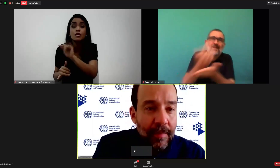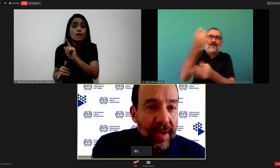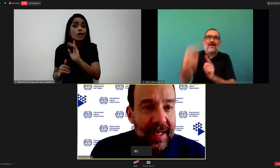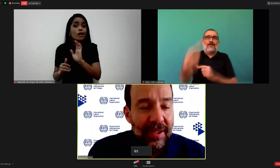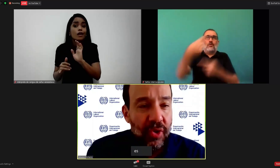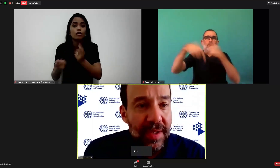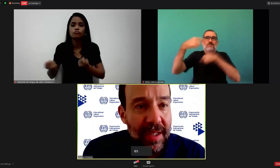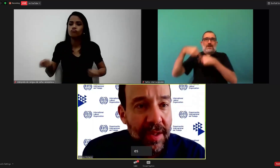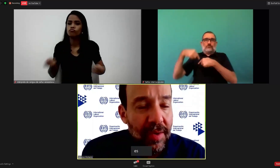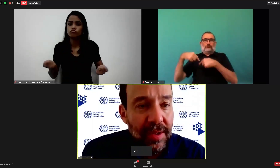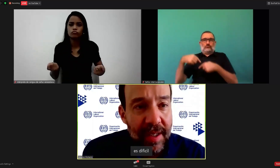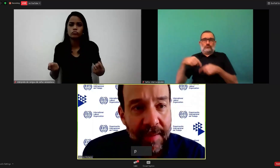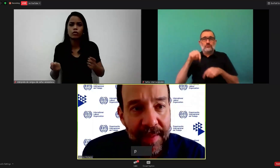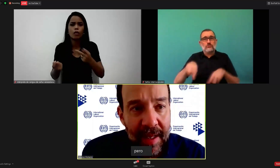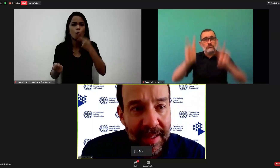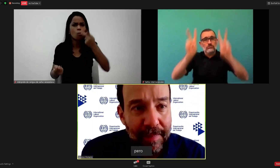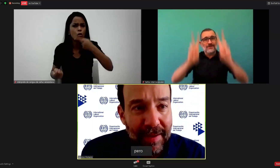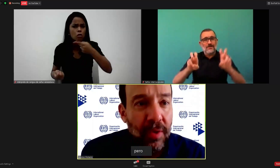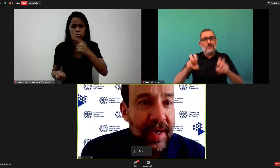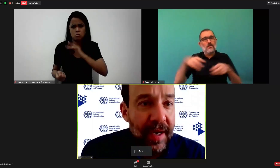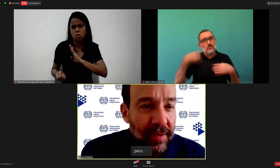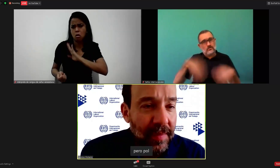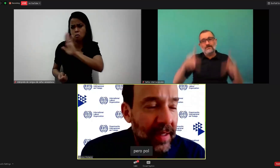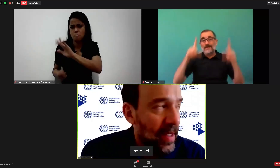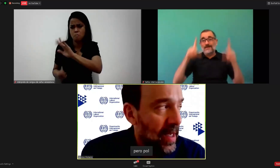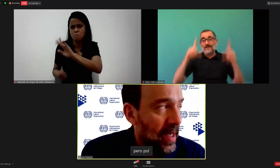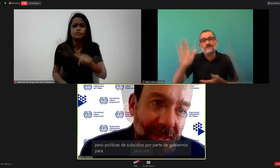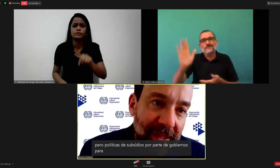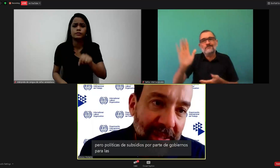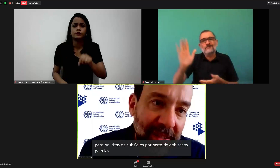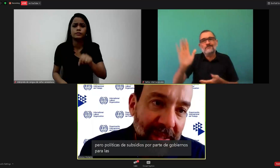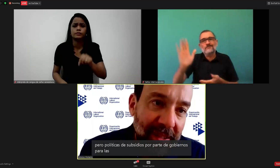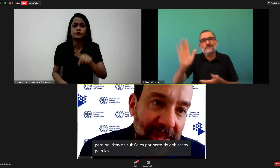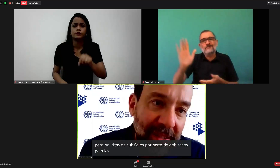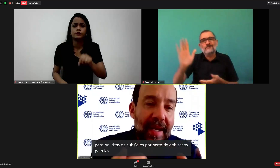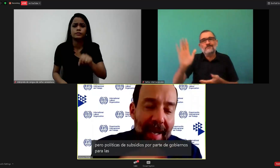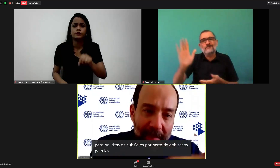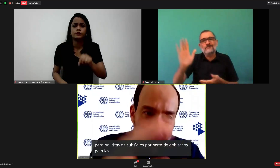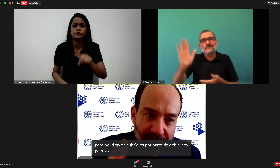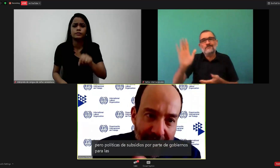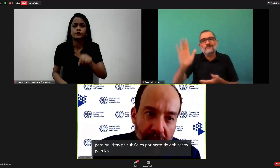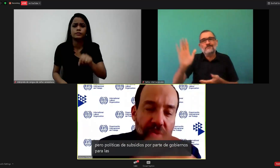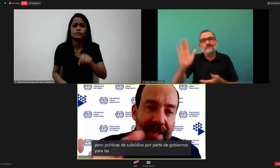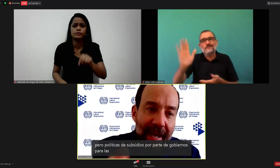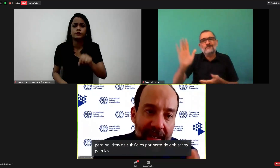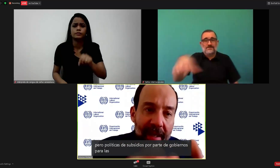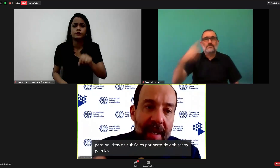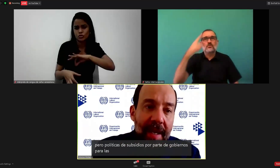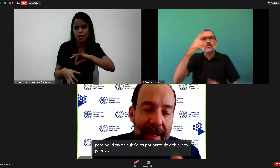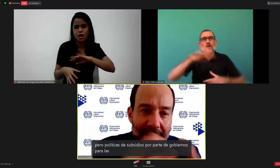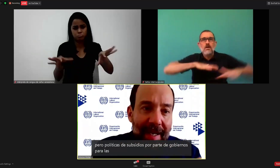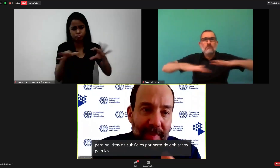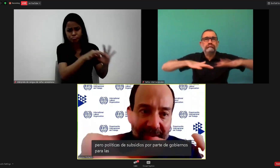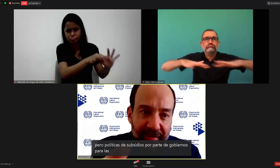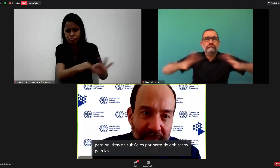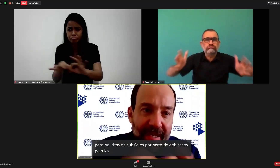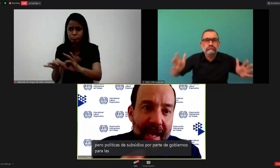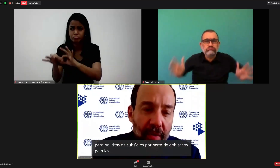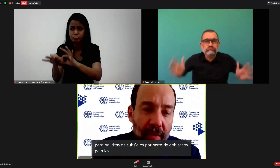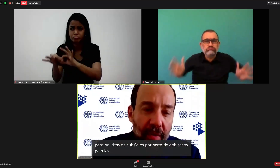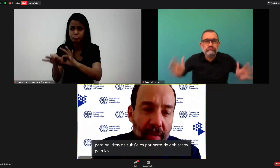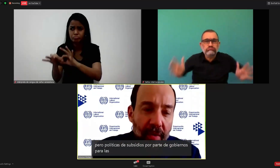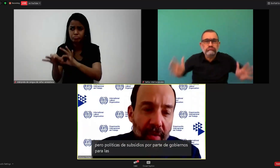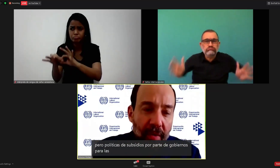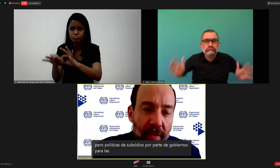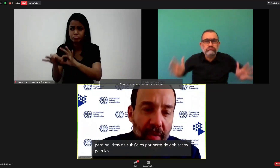que políticas de subsidios de parte del gobierno también es para que eso entre en los diálogos sociales, en las plataformas